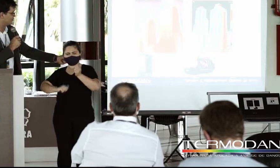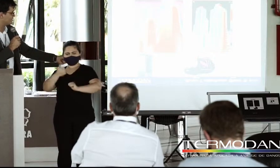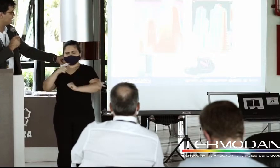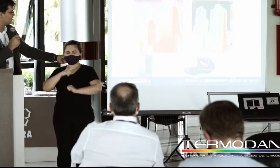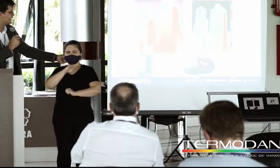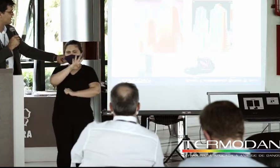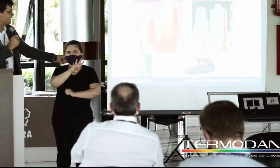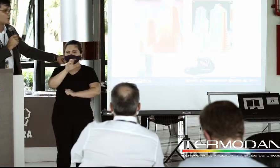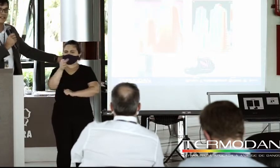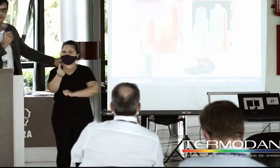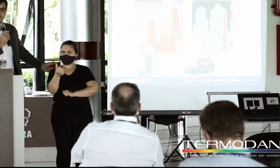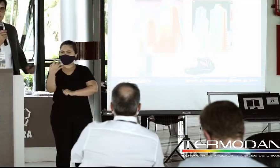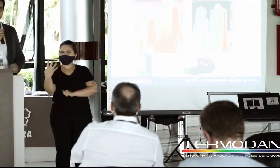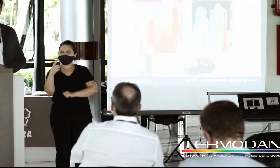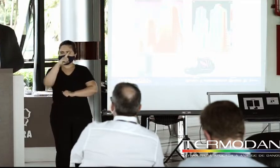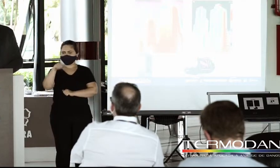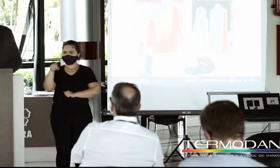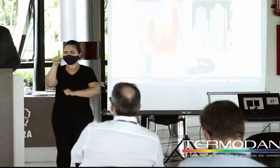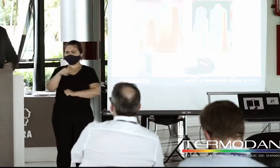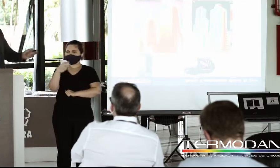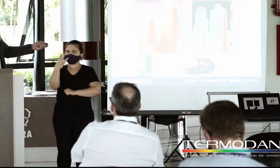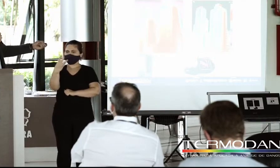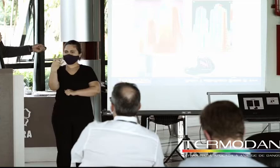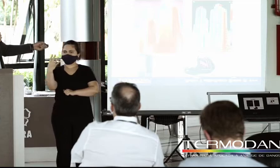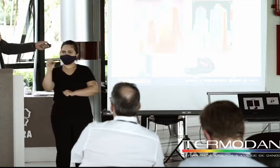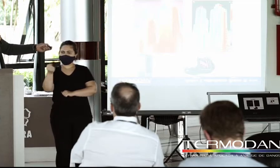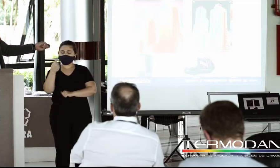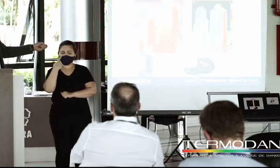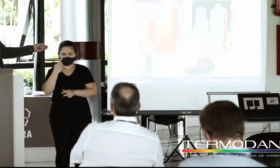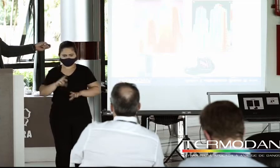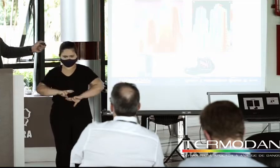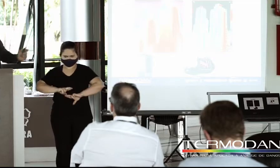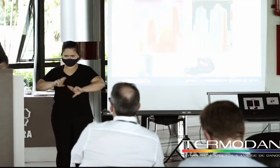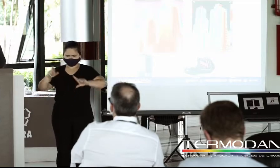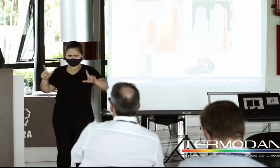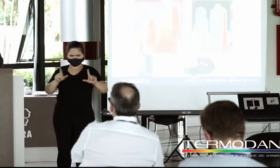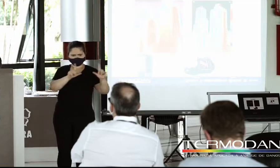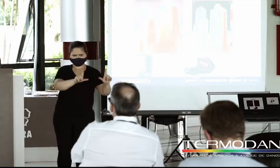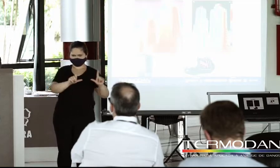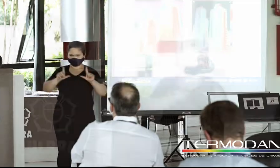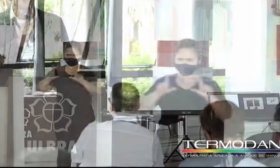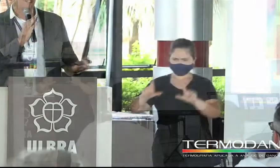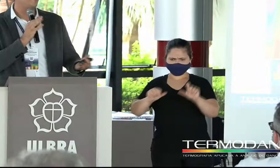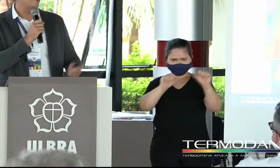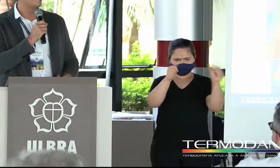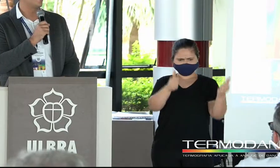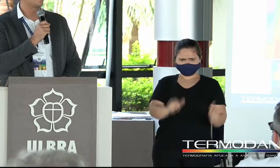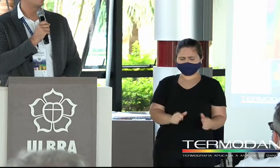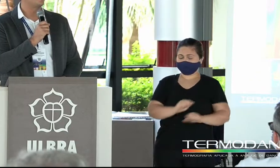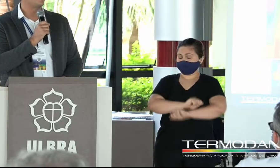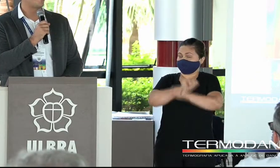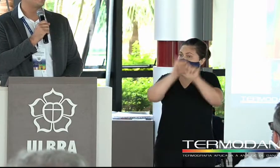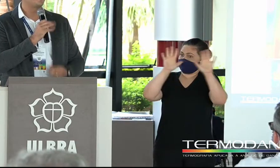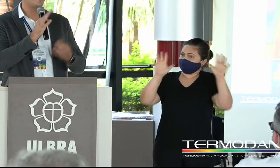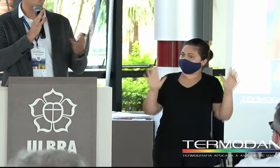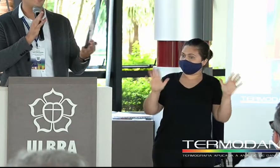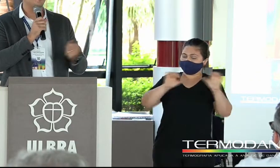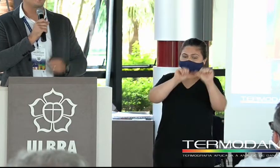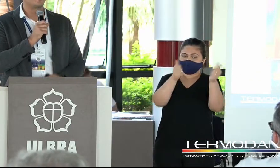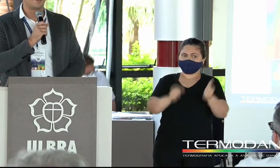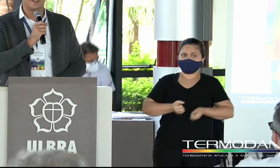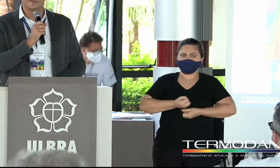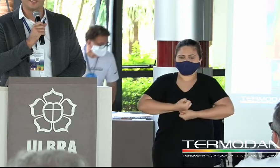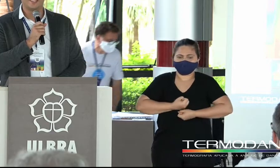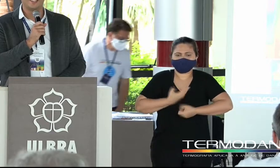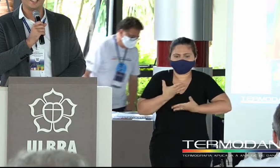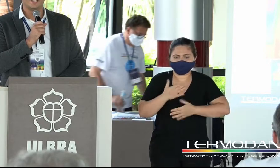tem 464 por 348. Olha a diferença das imagens. Aqui fica claro, né? Imagens falam mais do que